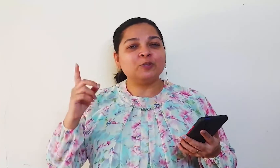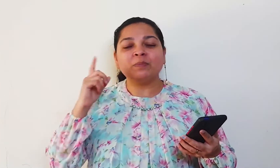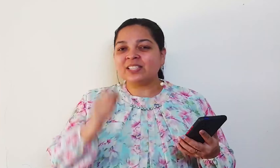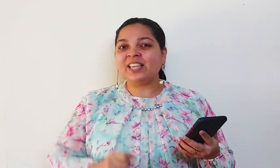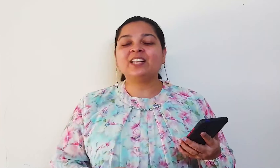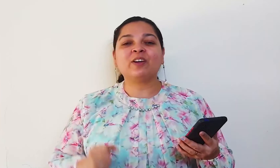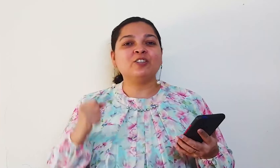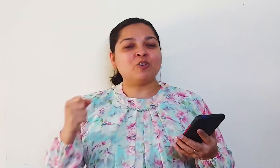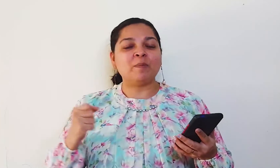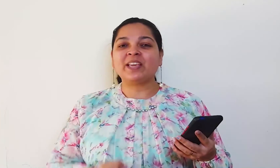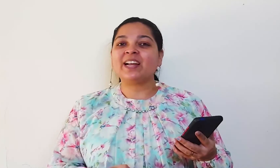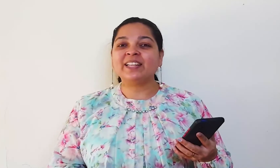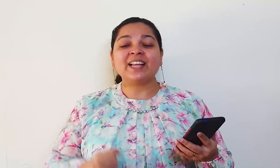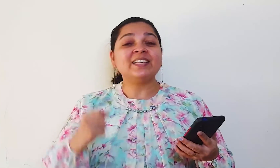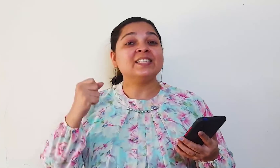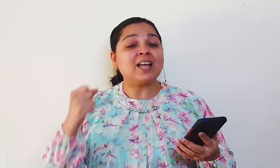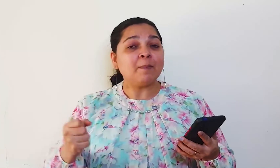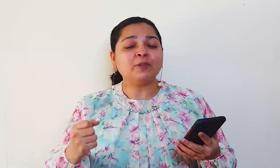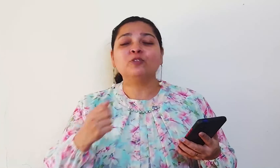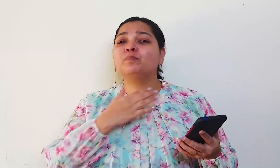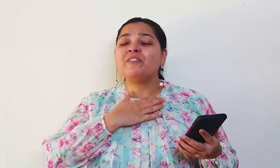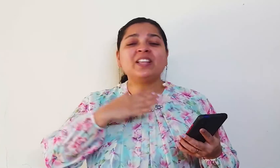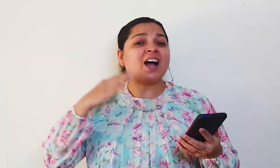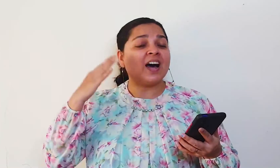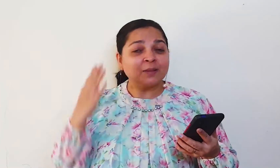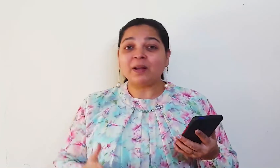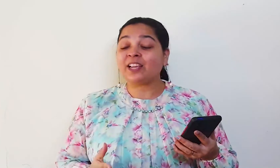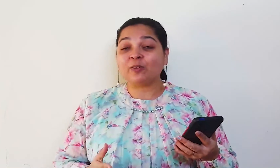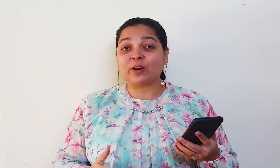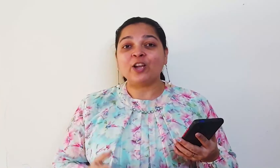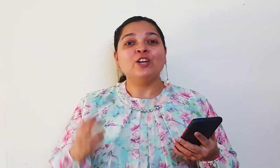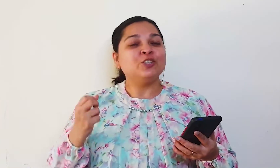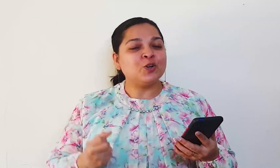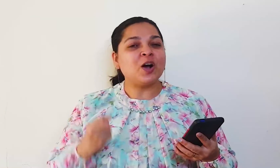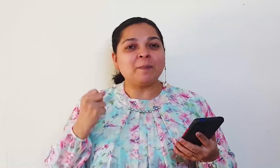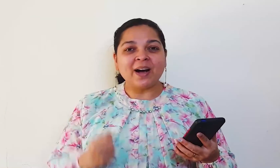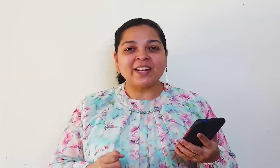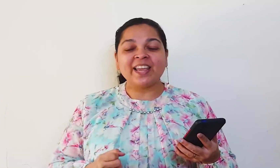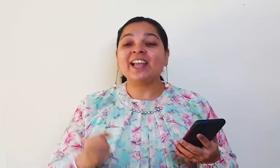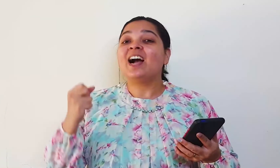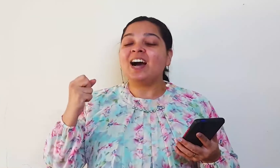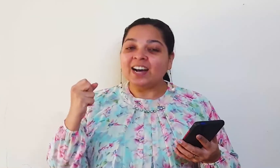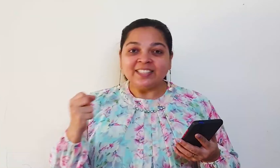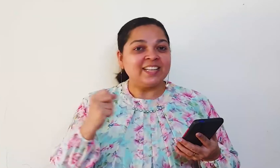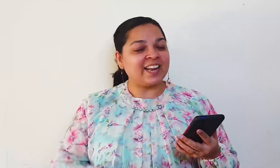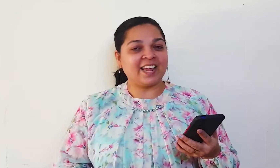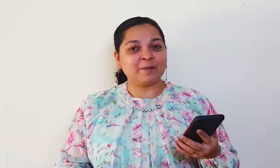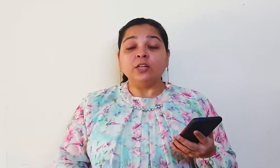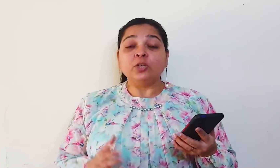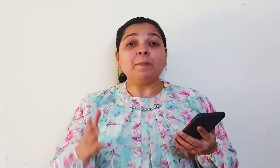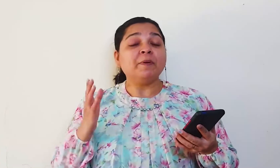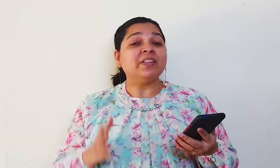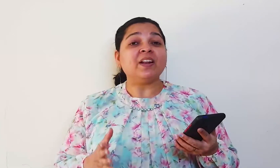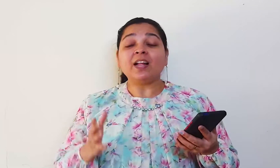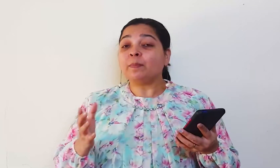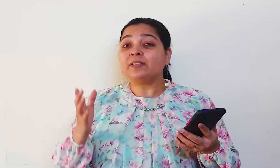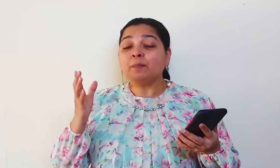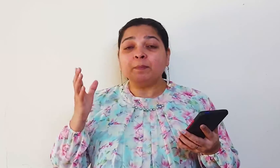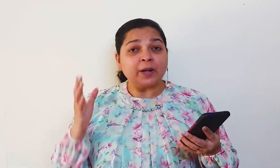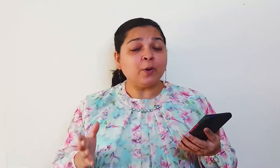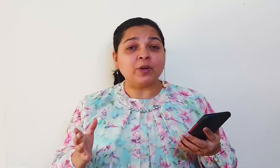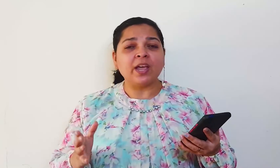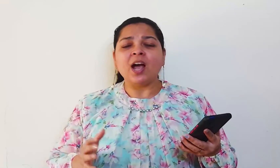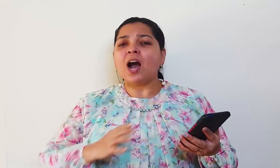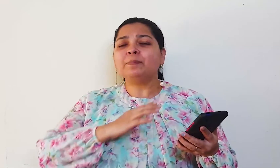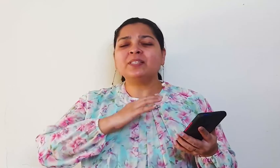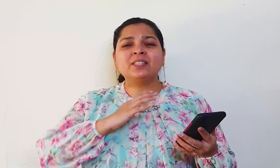सामर्थ्यद्वारा भरिनु भएको हुन्छ। जब तपाईँको जीवनमा समस्या आउँछ तपाईँले म शक्तिहीन छु भन्नु पर्दैन, त्यतिखेर पवित्र आत्माको शक्तिले त्यहाँ